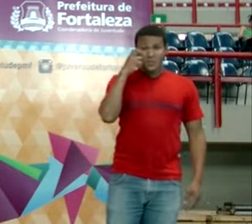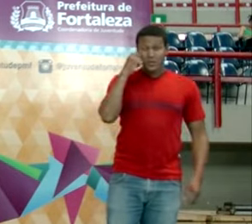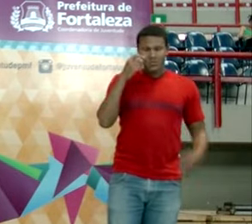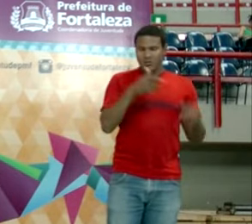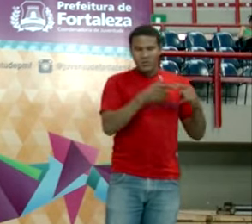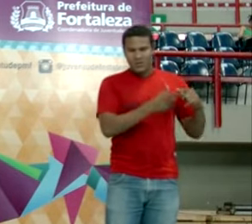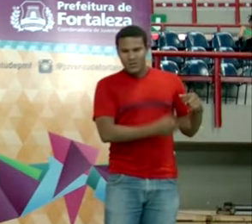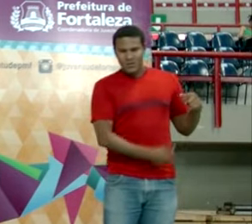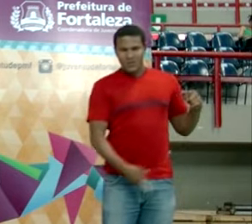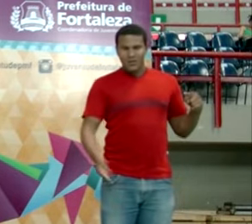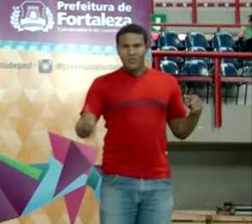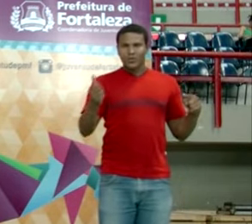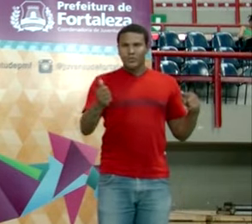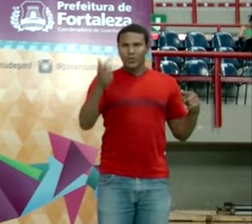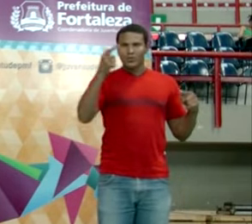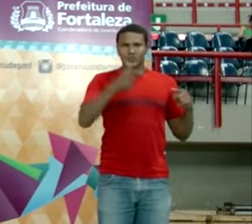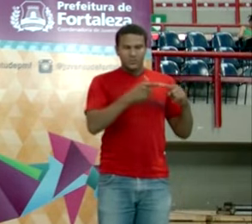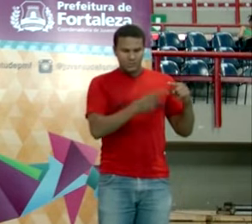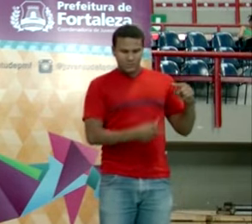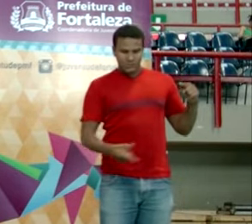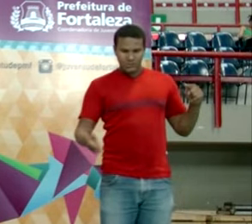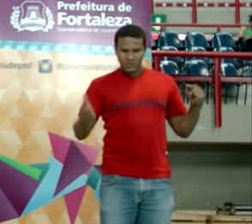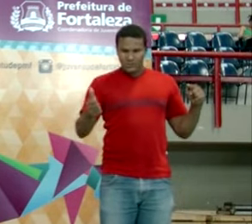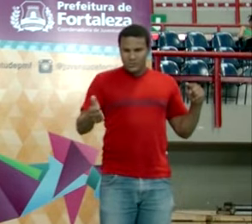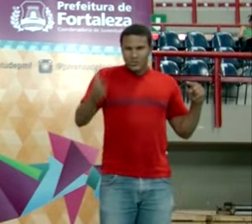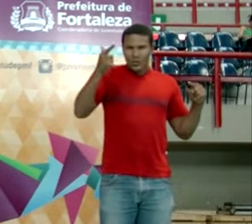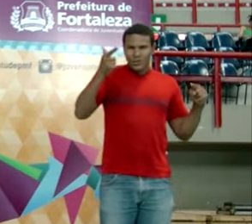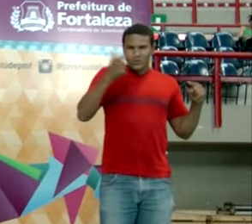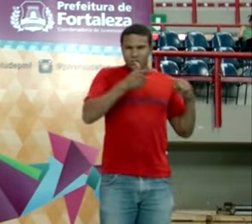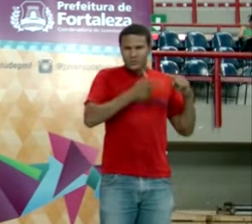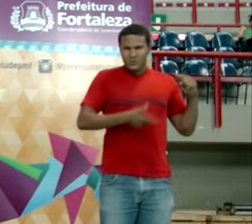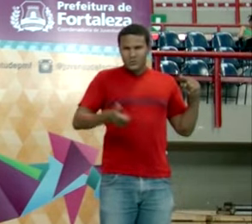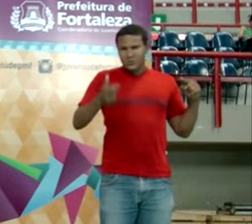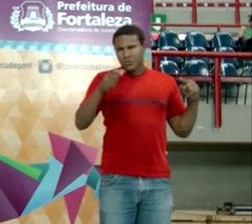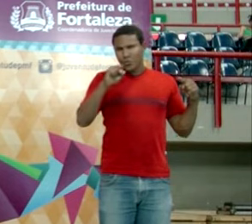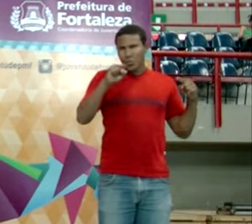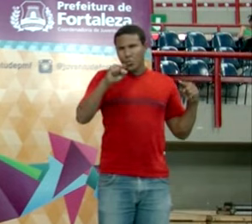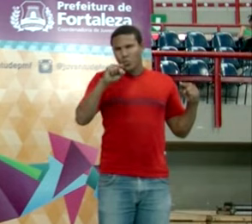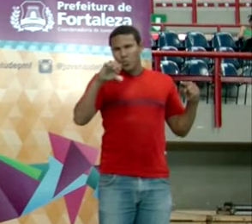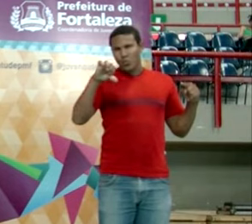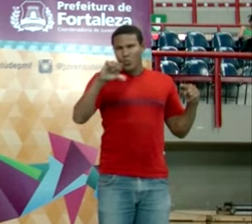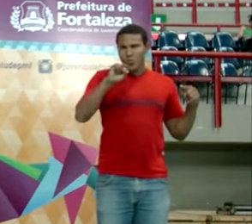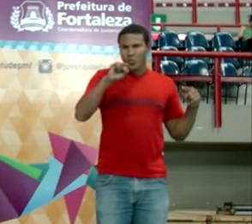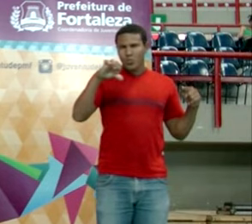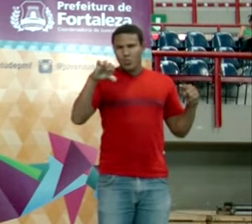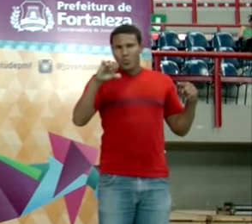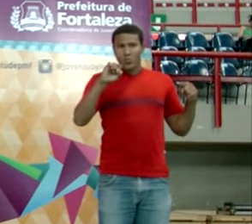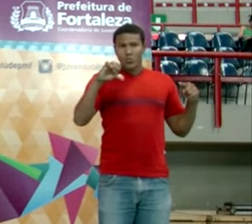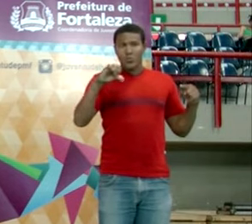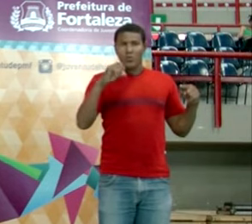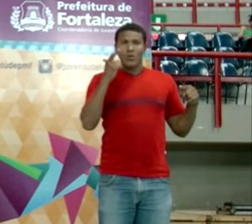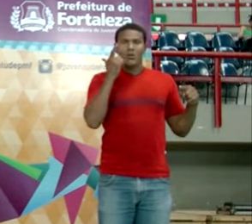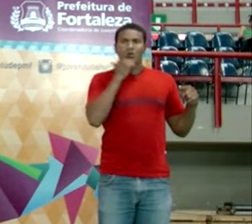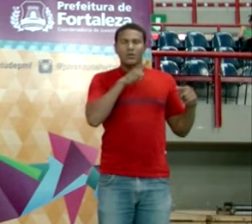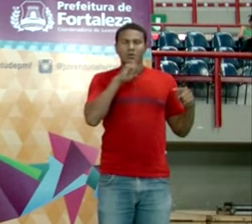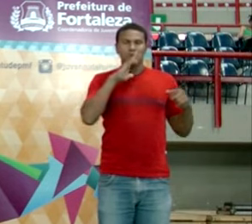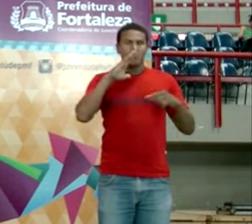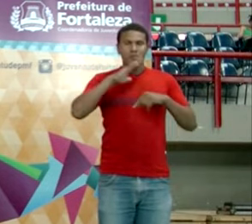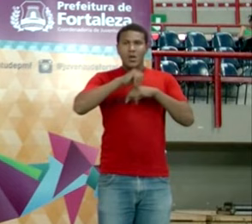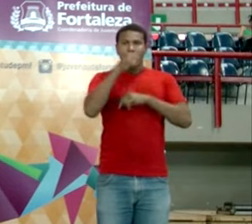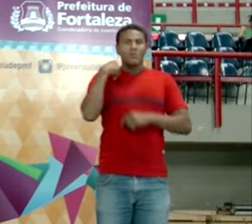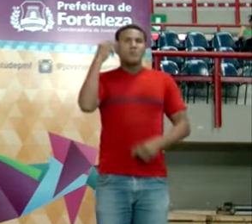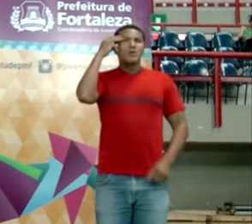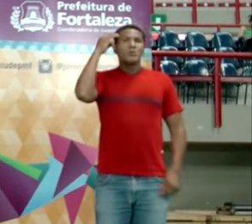meio-dia, não estou dizendo para você dormir não. Mas se você dormir até um pouquinho, 8 horas, 9 horas, melhora muito a sua capacidade de